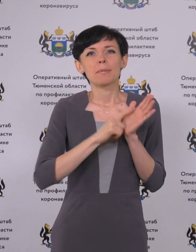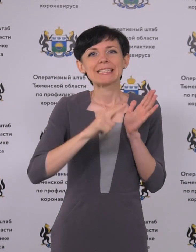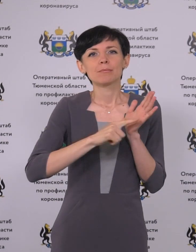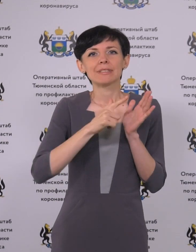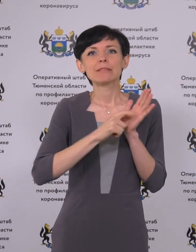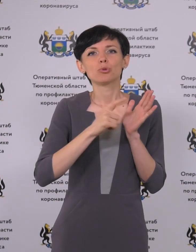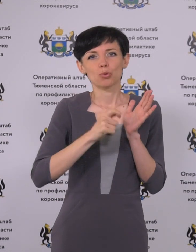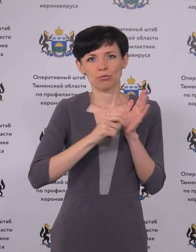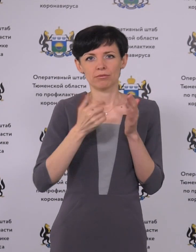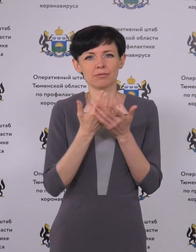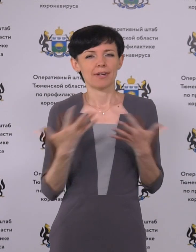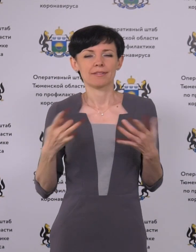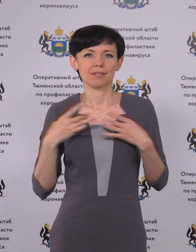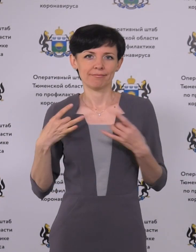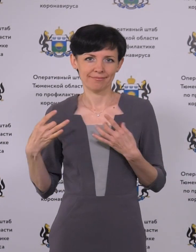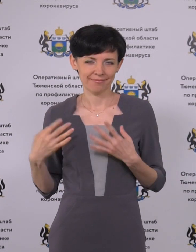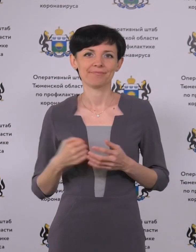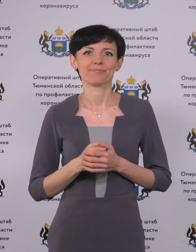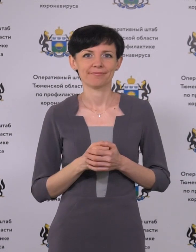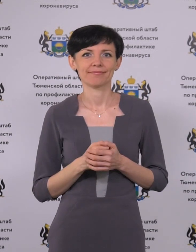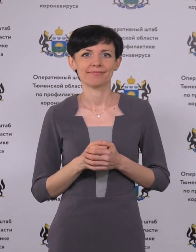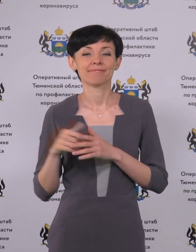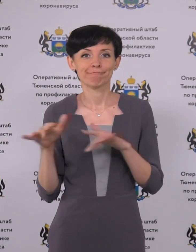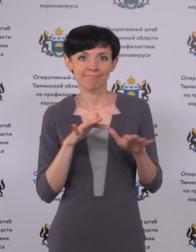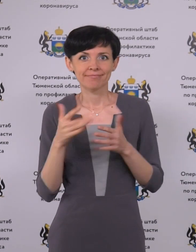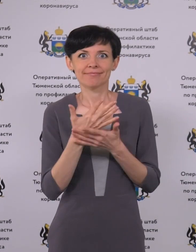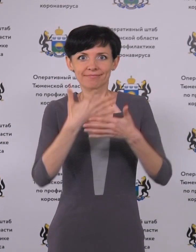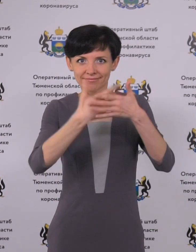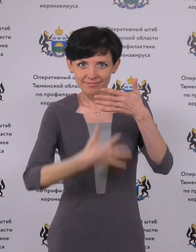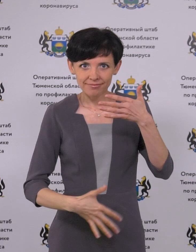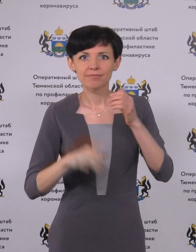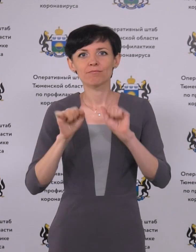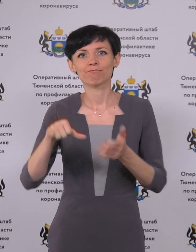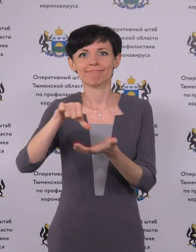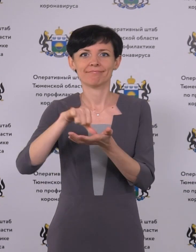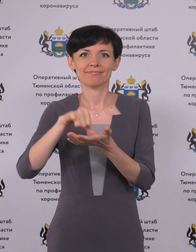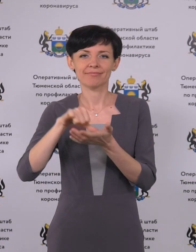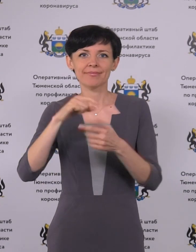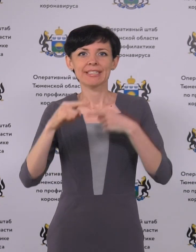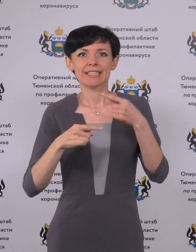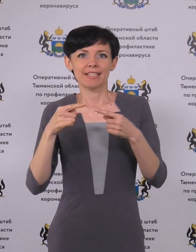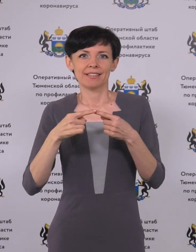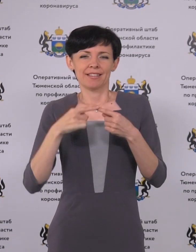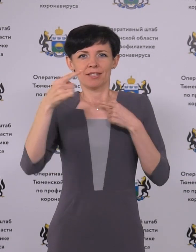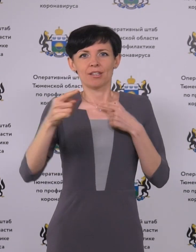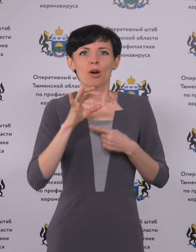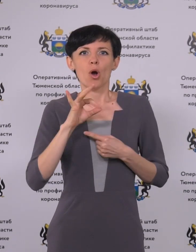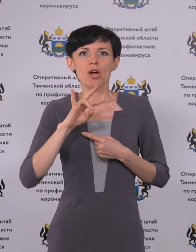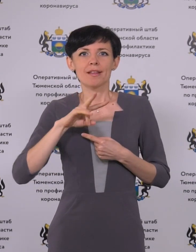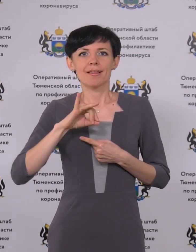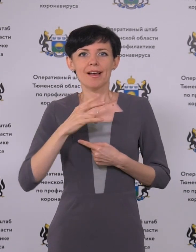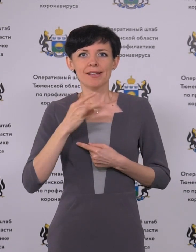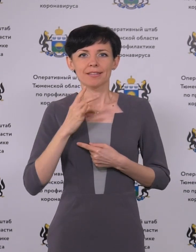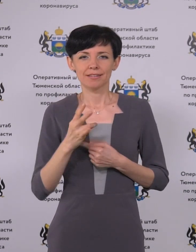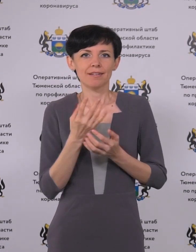этот любимый детский праздник активно и полезно вы можете стать участниками онлайн викторин экскурсии